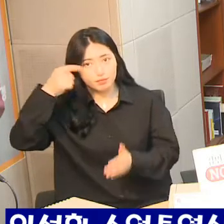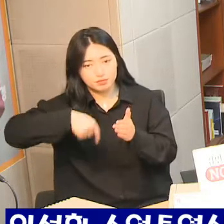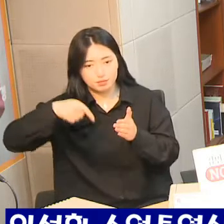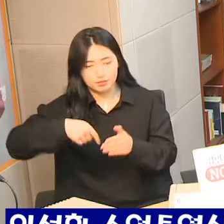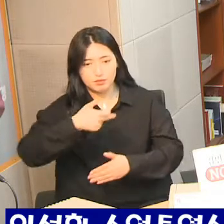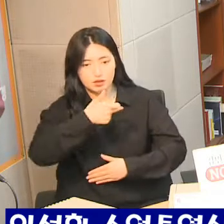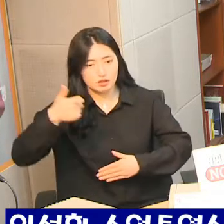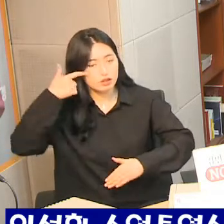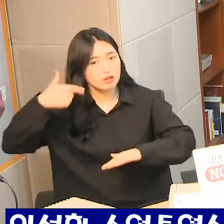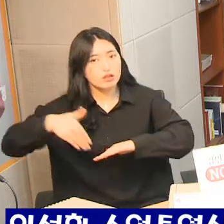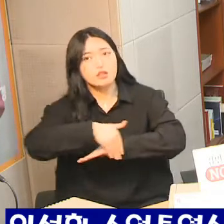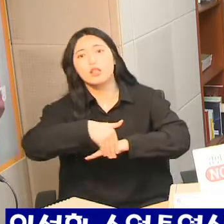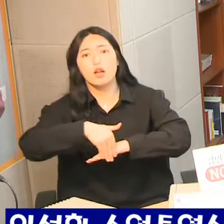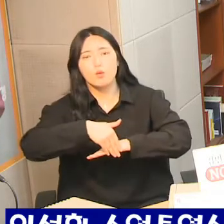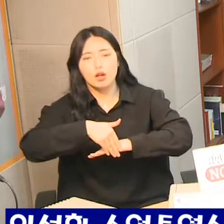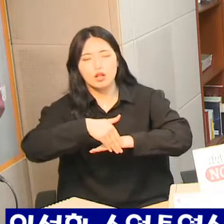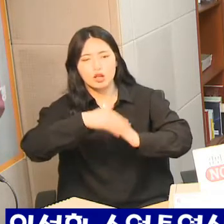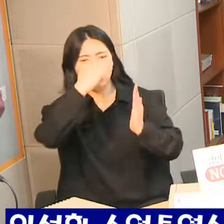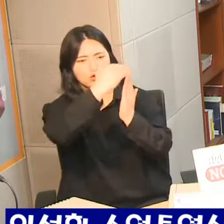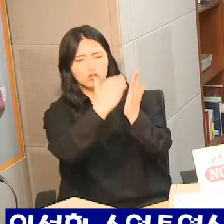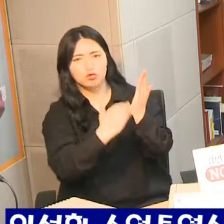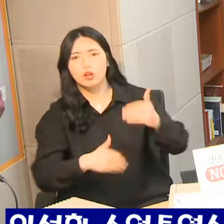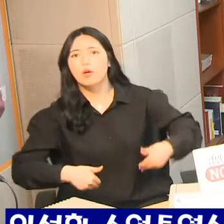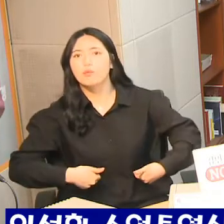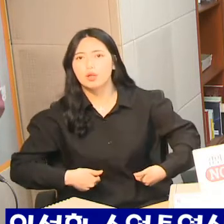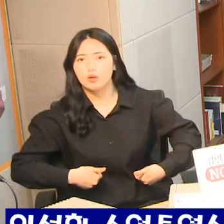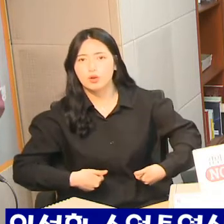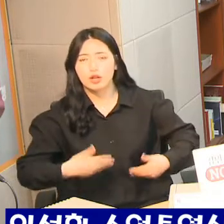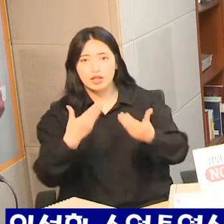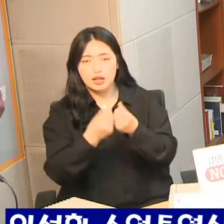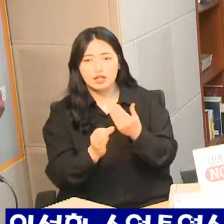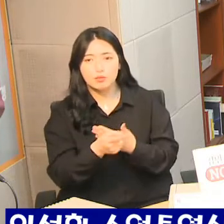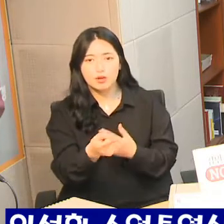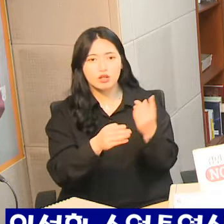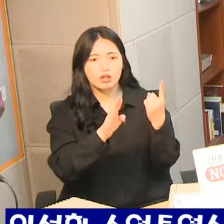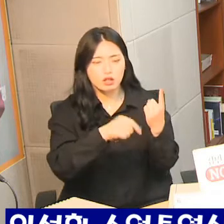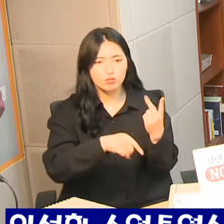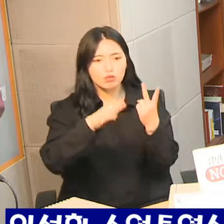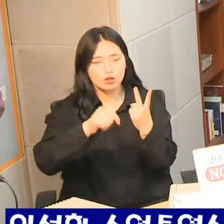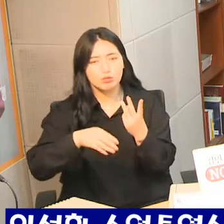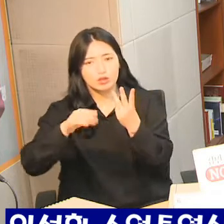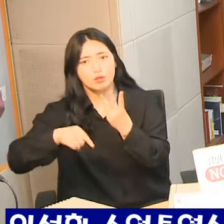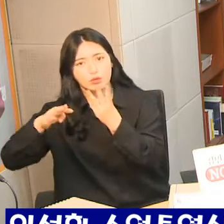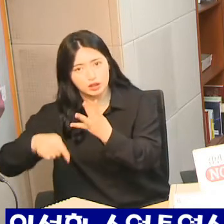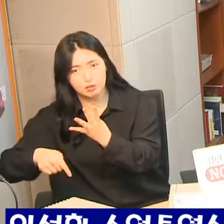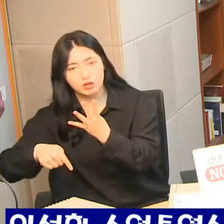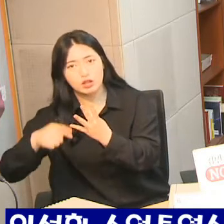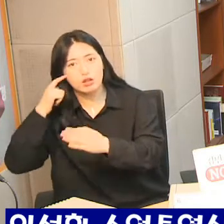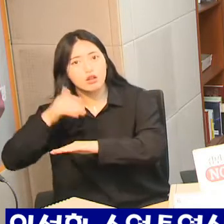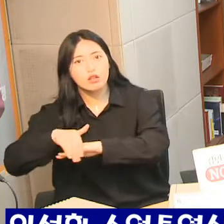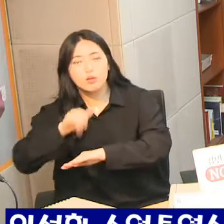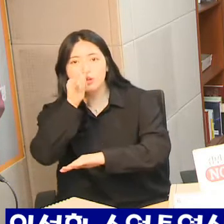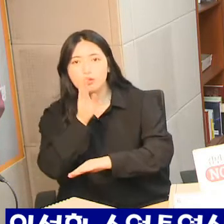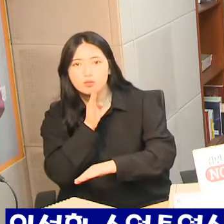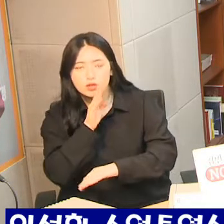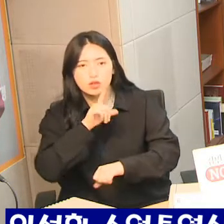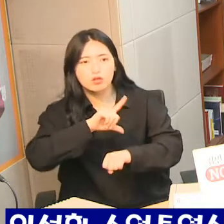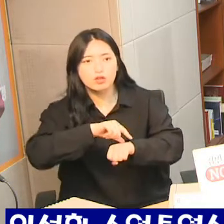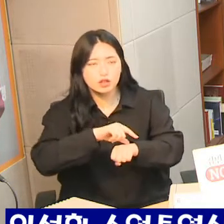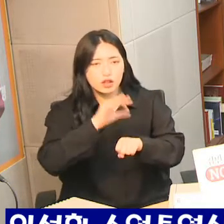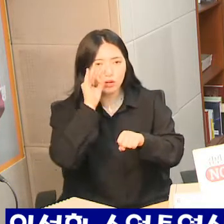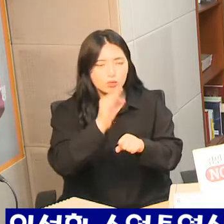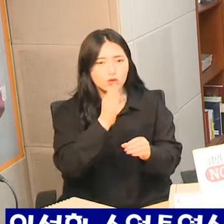큰 그림이나 개요표, 큰 순서가 있어야 돼요. 이거 쉽게 말하면 민경 씨도 1부, 네. 2부, 3부, 4부에 대한 네. 전체 그림이 있으니까 네. 시간을